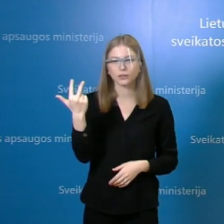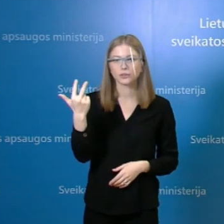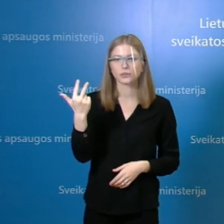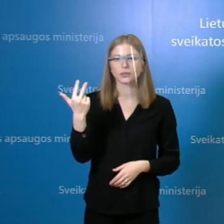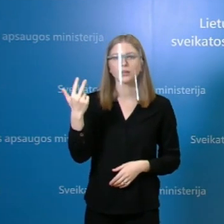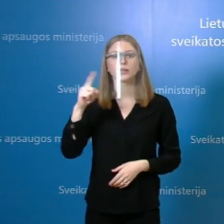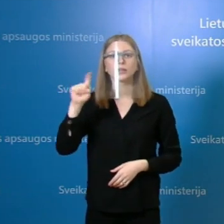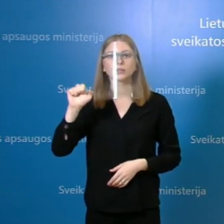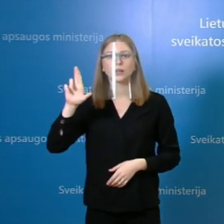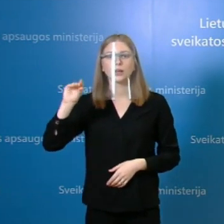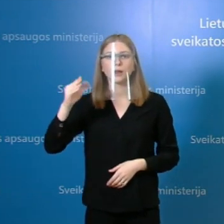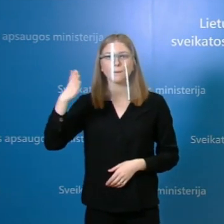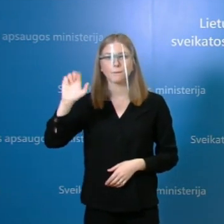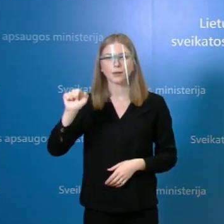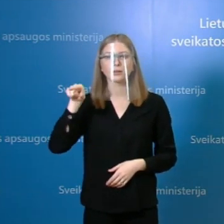Zaremba domisi.